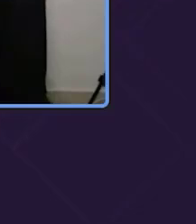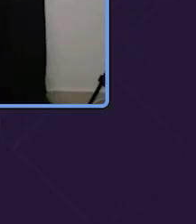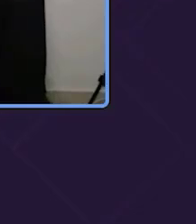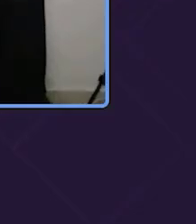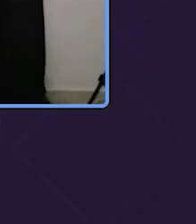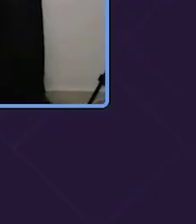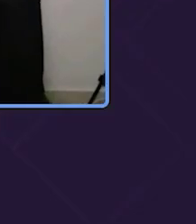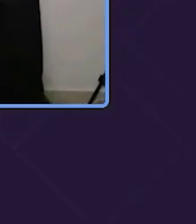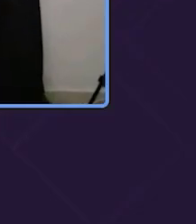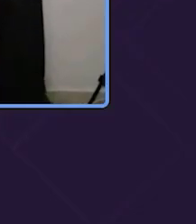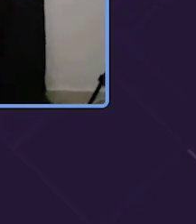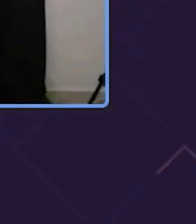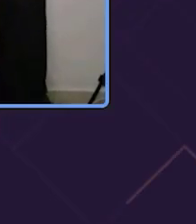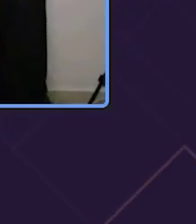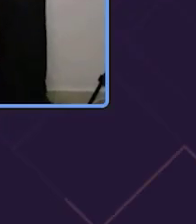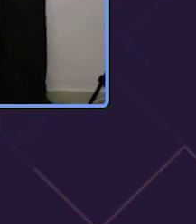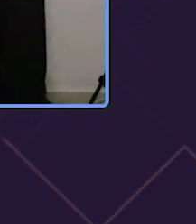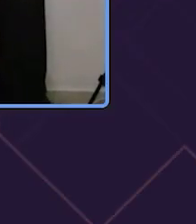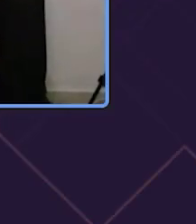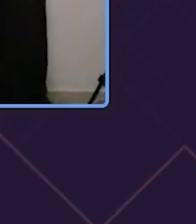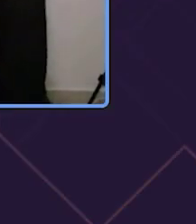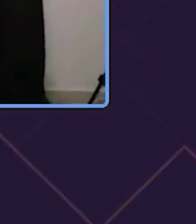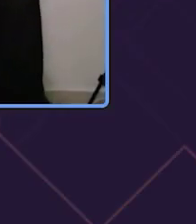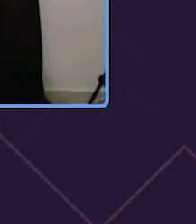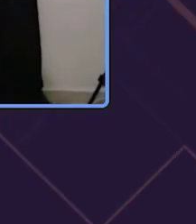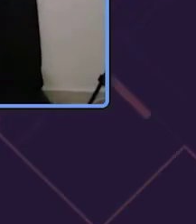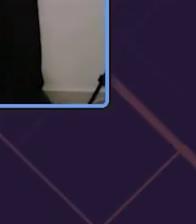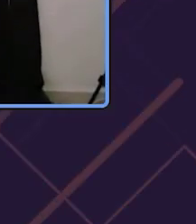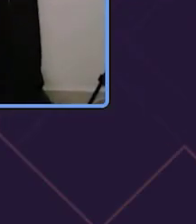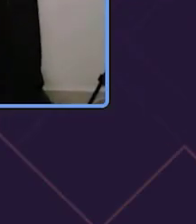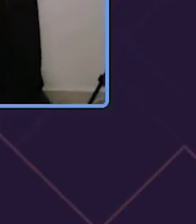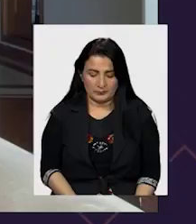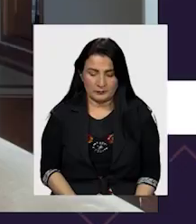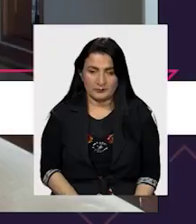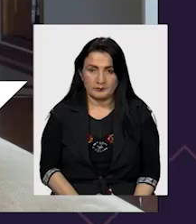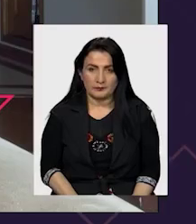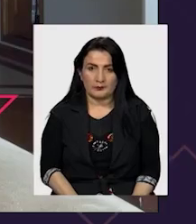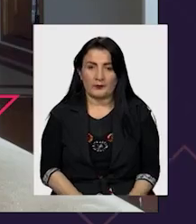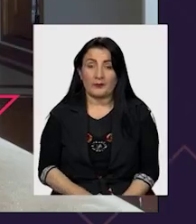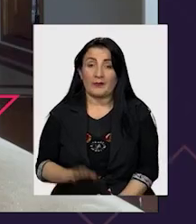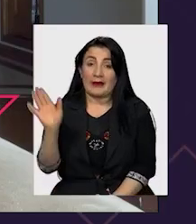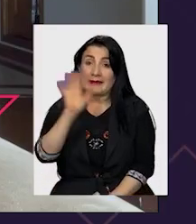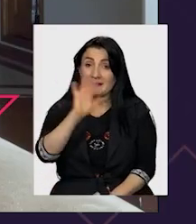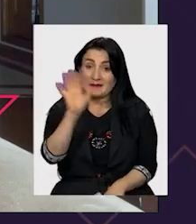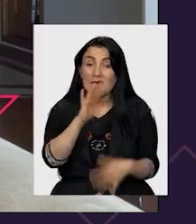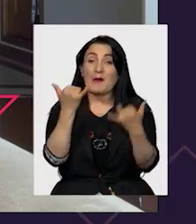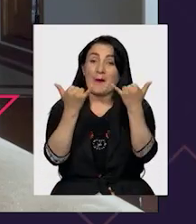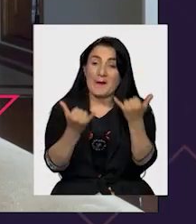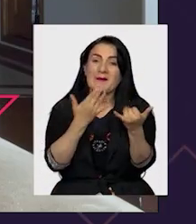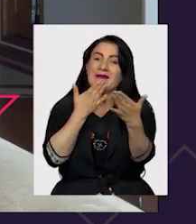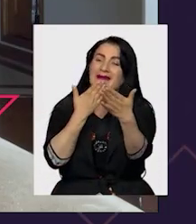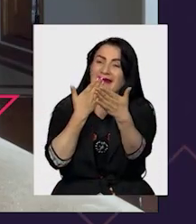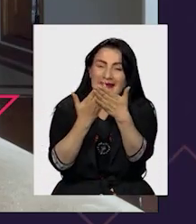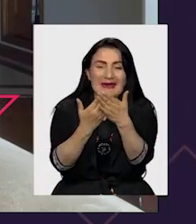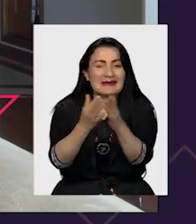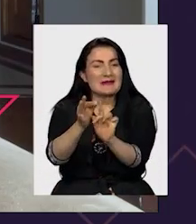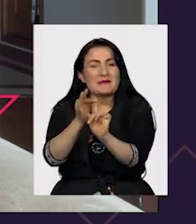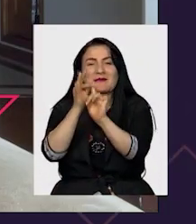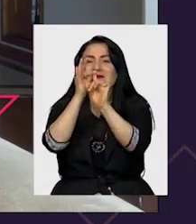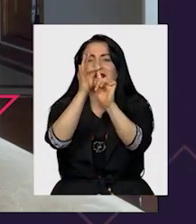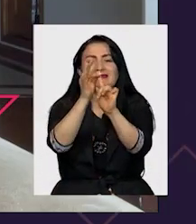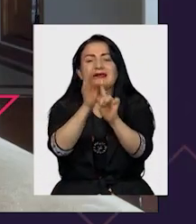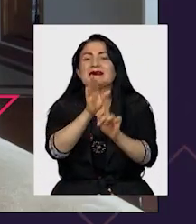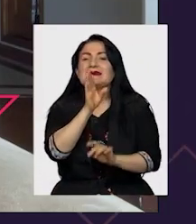personas sordas tengamos acceso. Entonces también es parte del Estado. Al despedirnos por hoy queremos agradecer